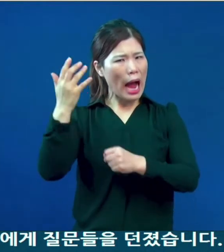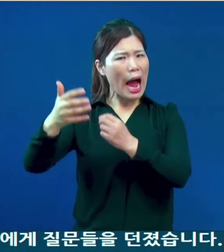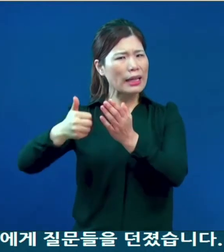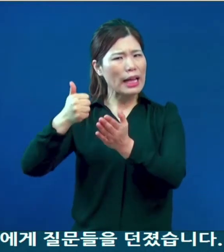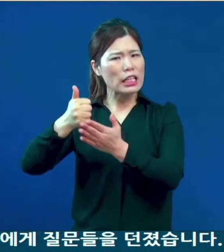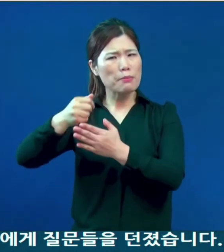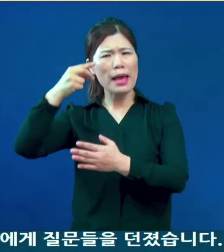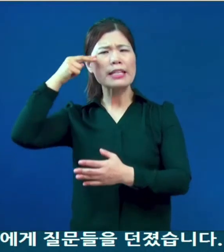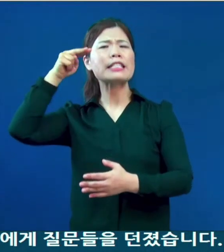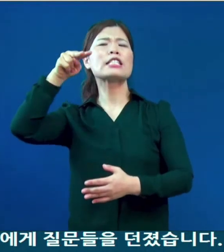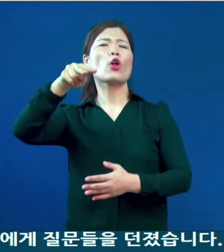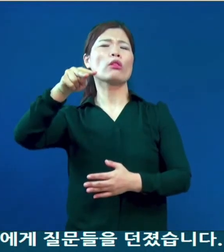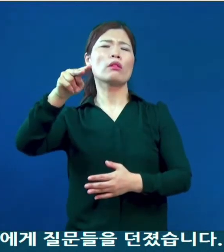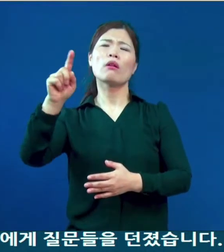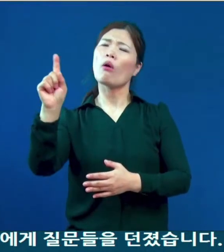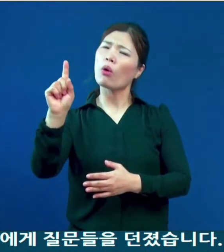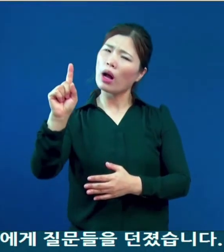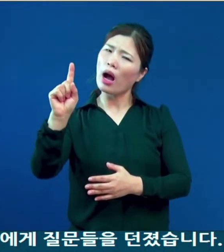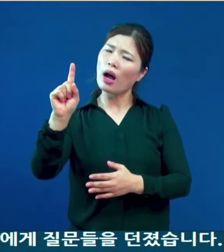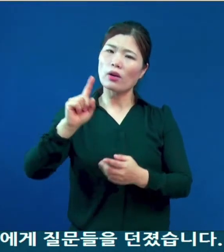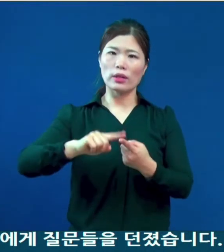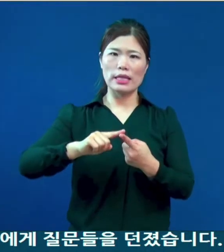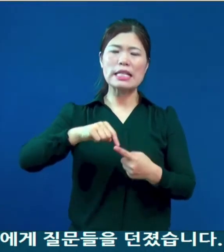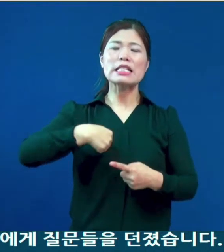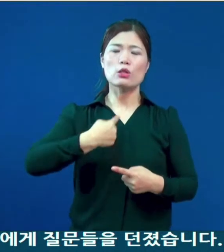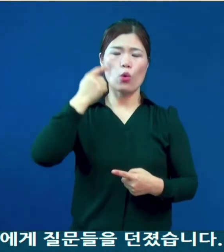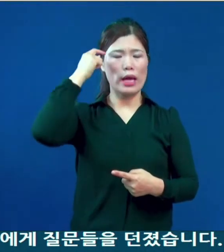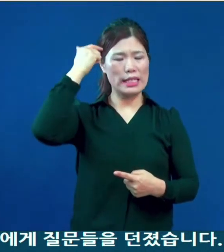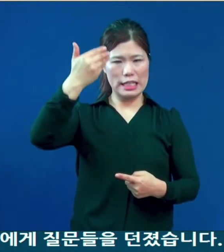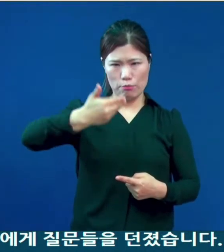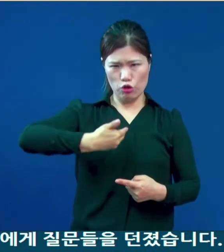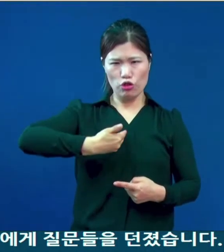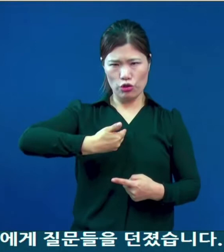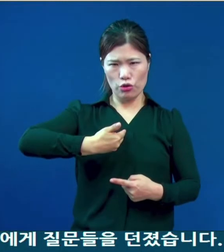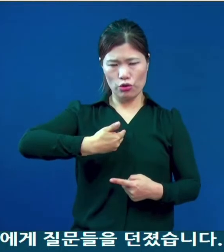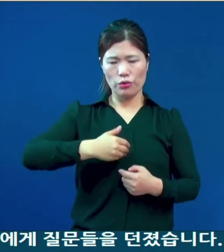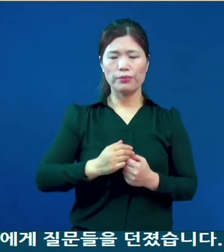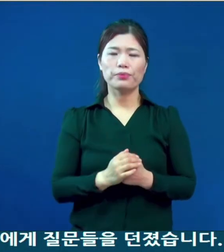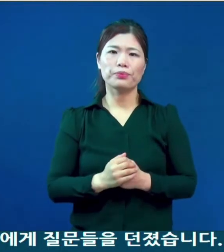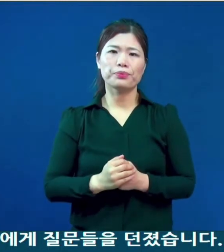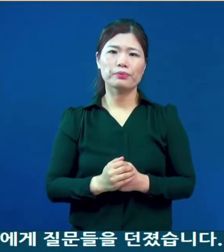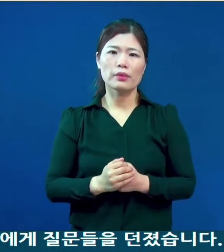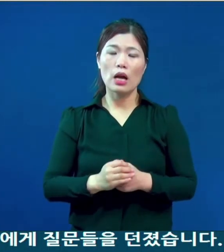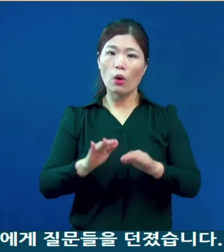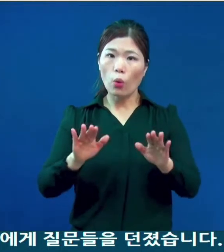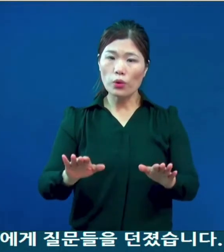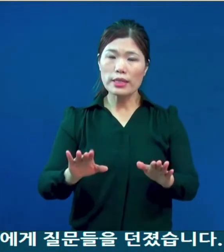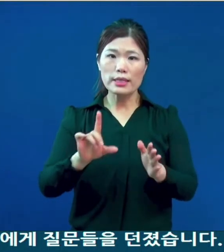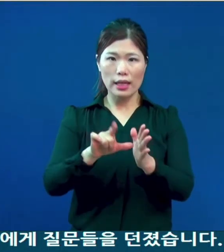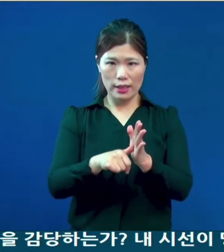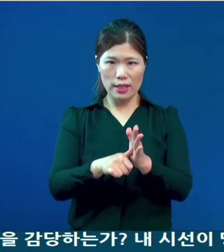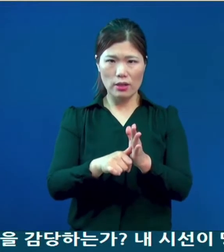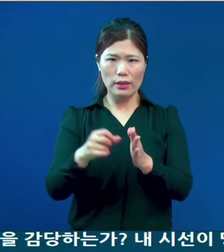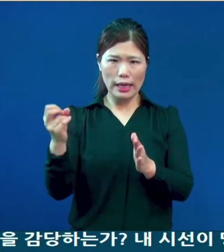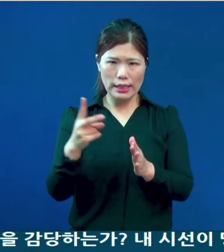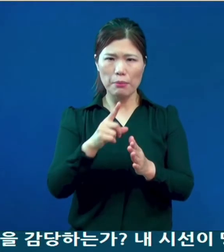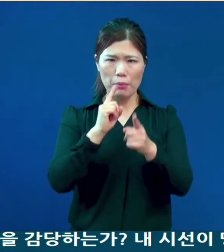향해 있는가? 여러 가지 질문들을 스스로에게 해보았습니다. 이 시간 이 부분을 좀 더 나누기를